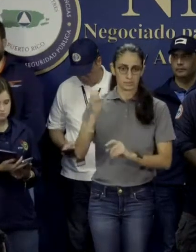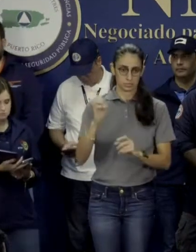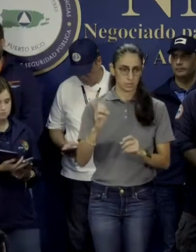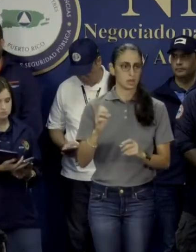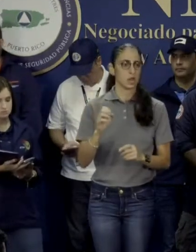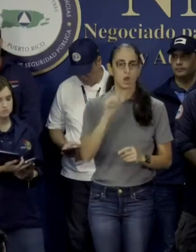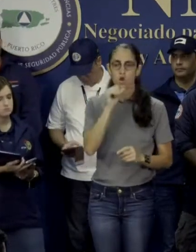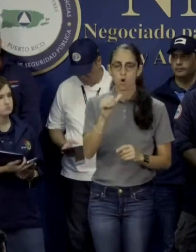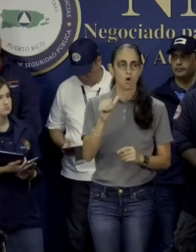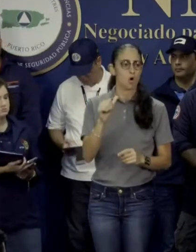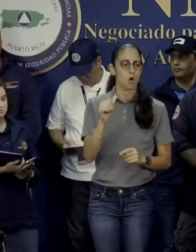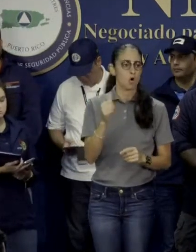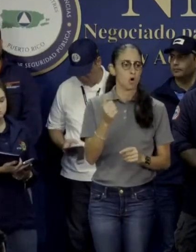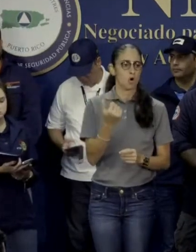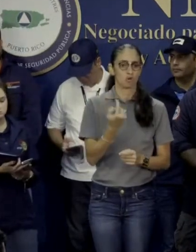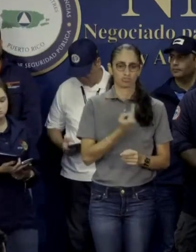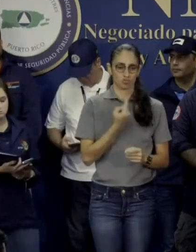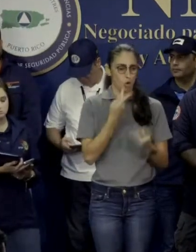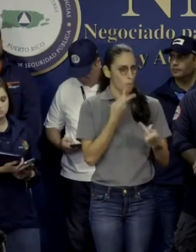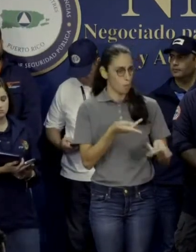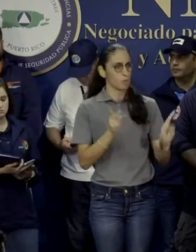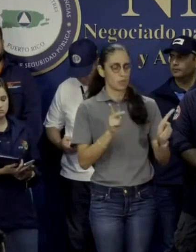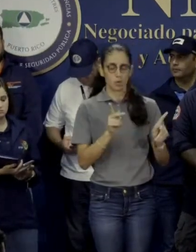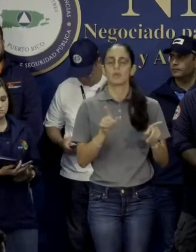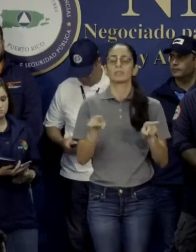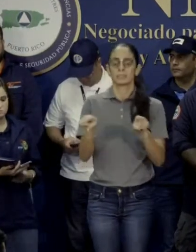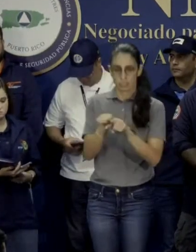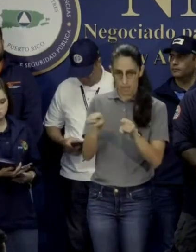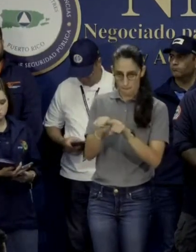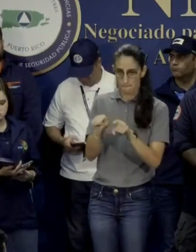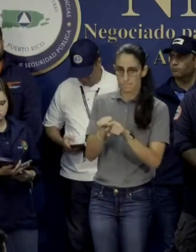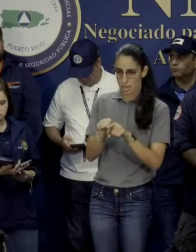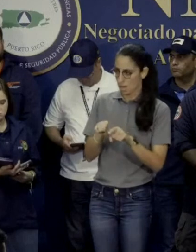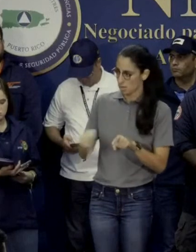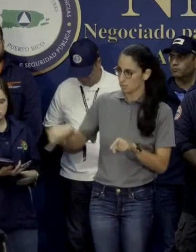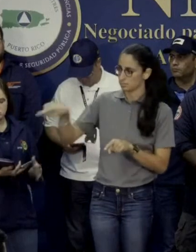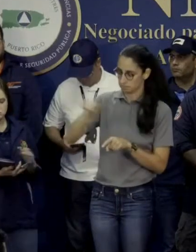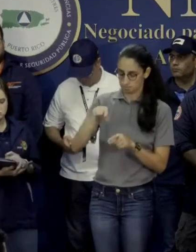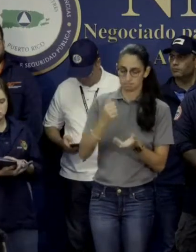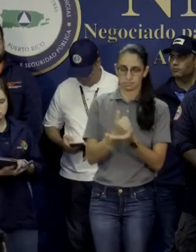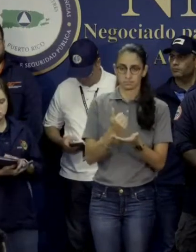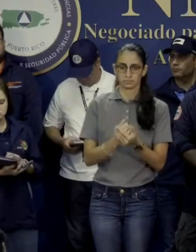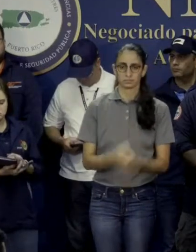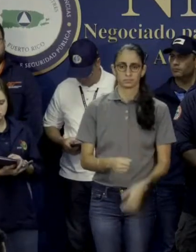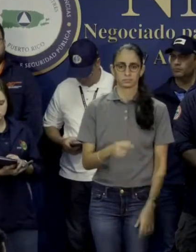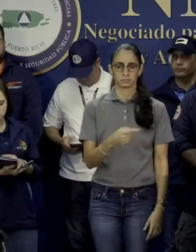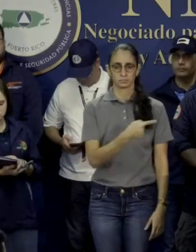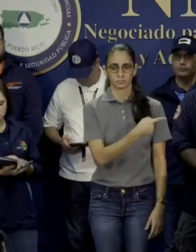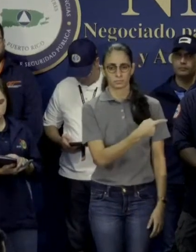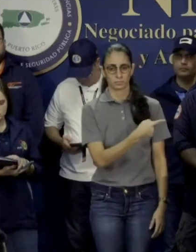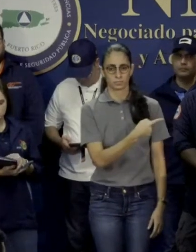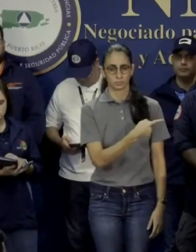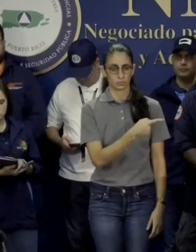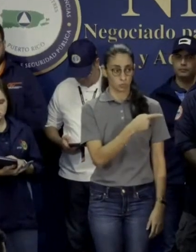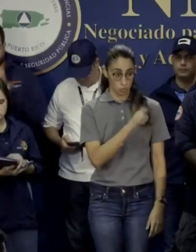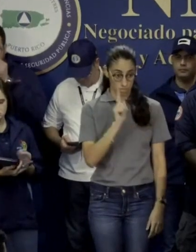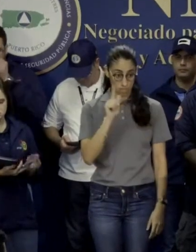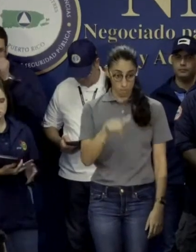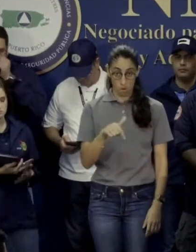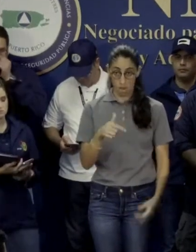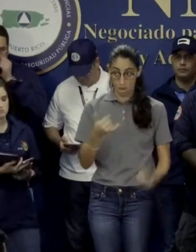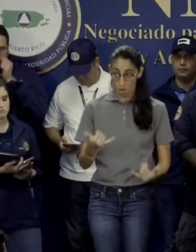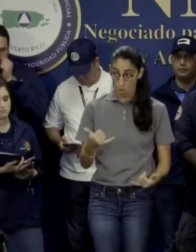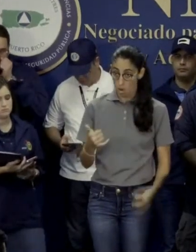No solo el que está en facilidades públicas, sino también el que está en otras facilidades. Gobernador, ¿usted va a hacer algún recorrido durante el día de hoy?